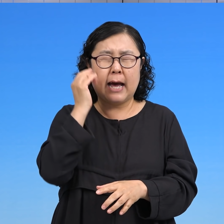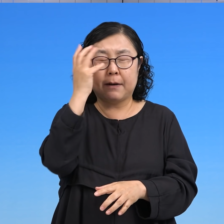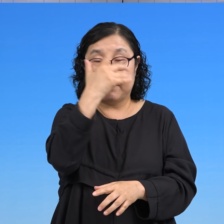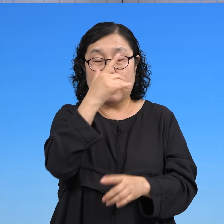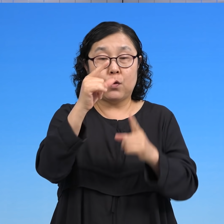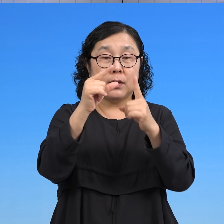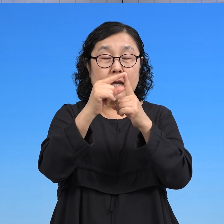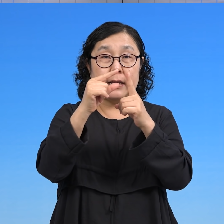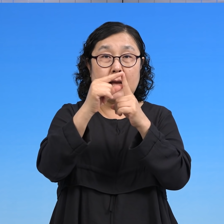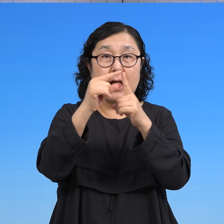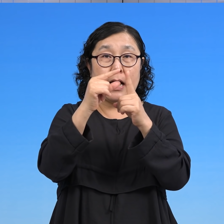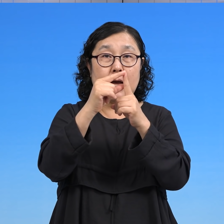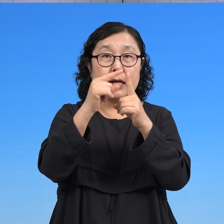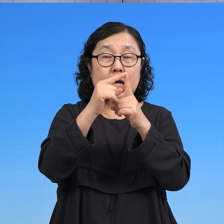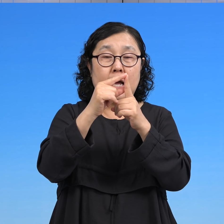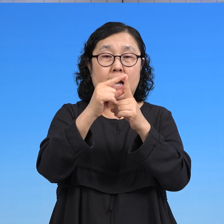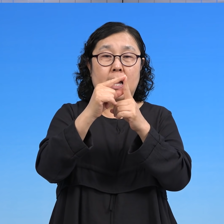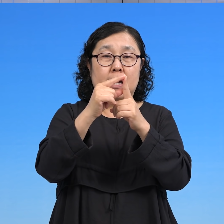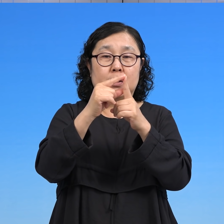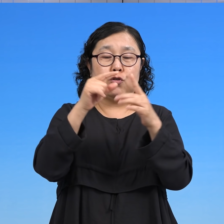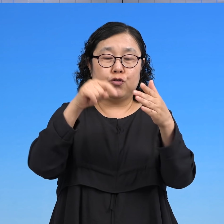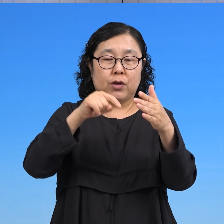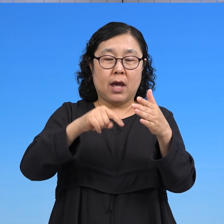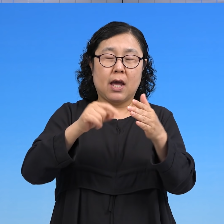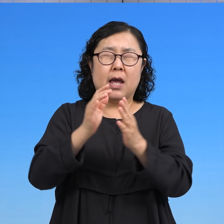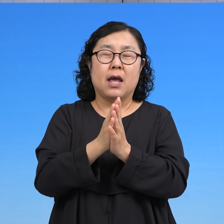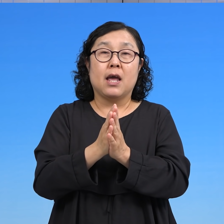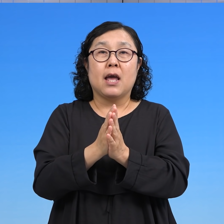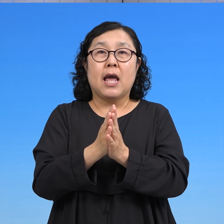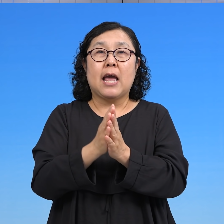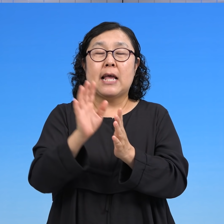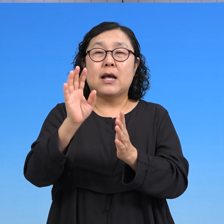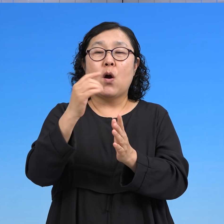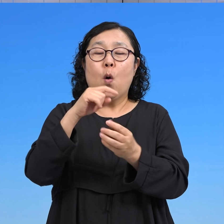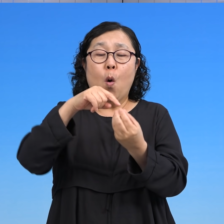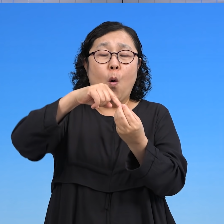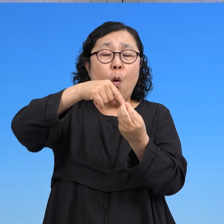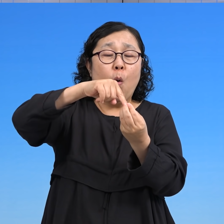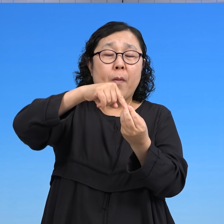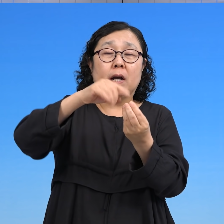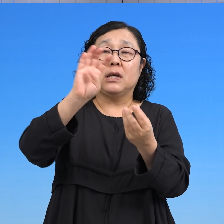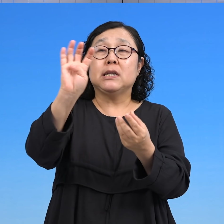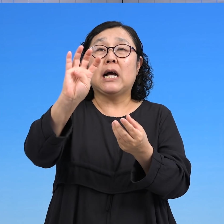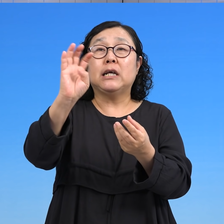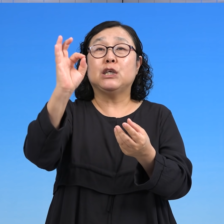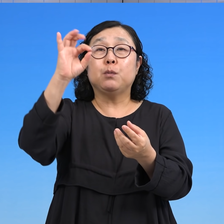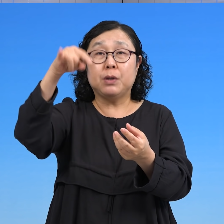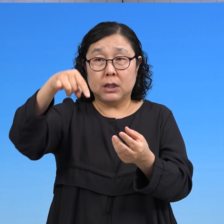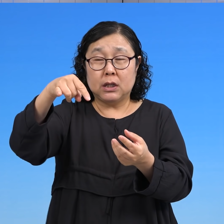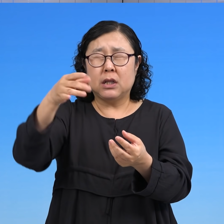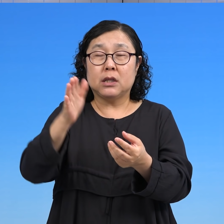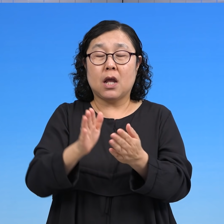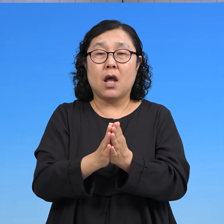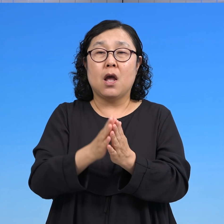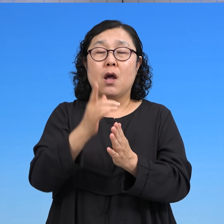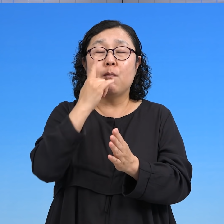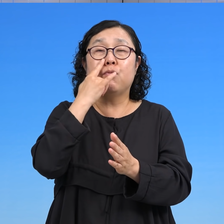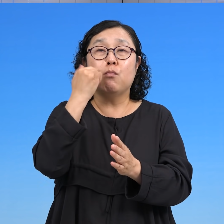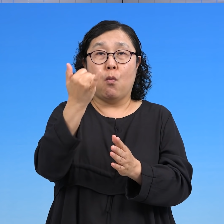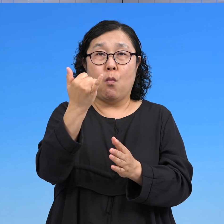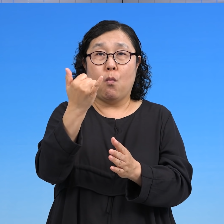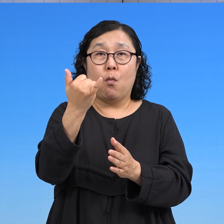가장 아름다운 단어 호박이 40위에 들어가는데 어떻게 그 부모의